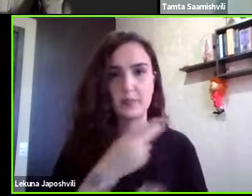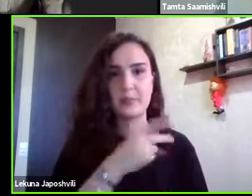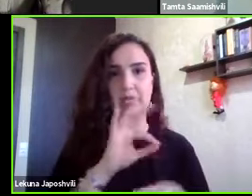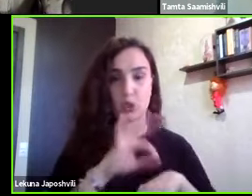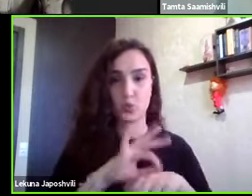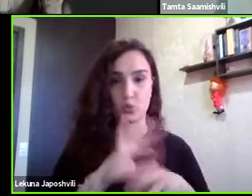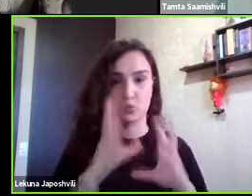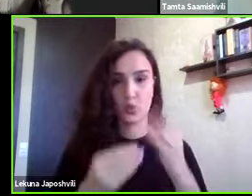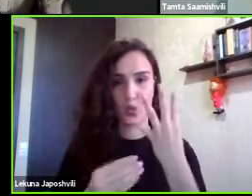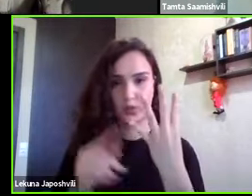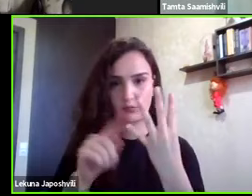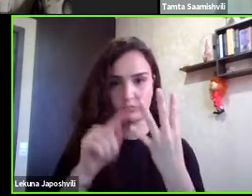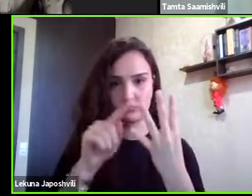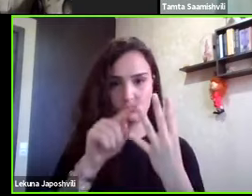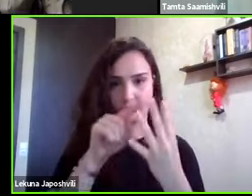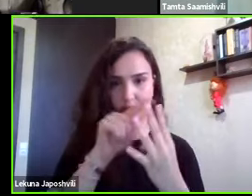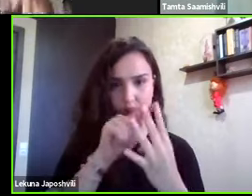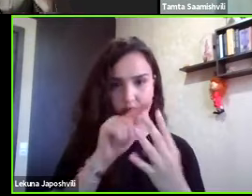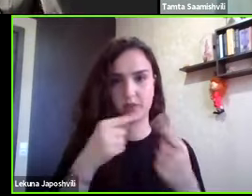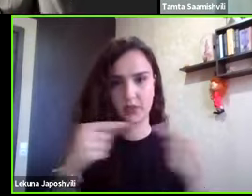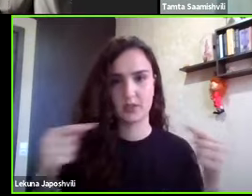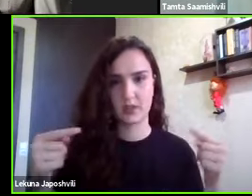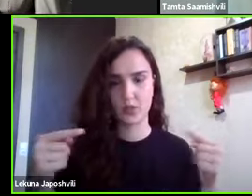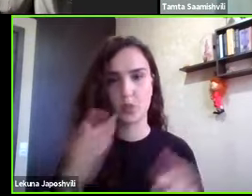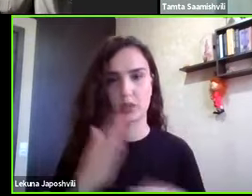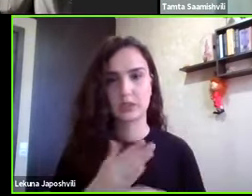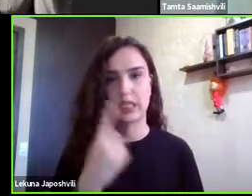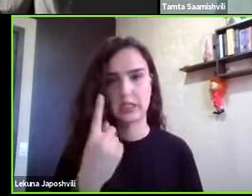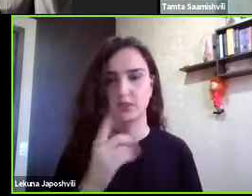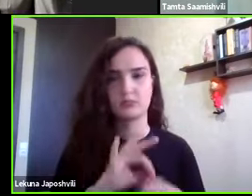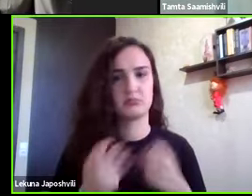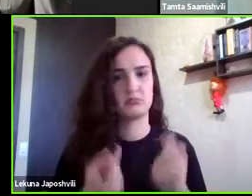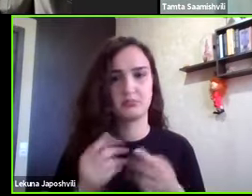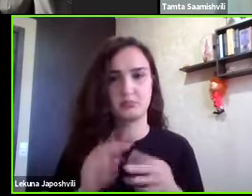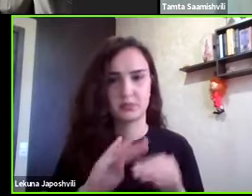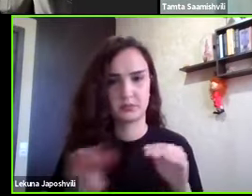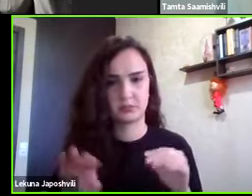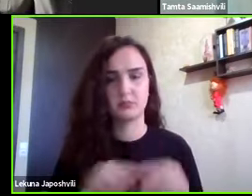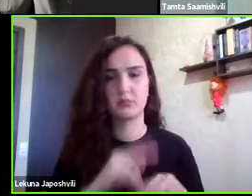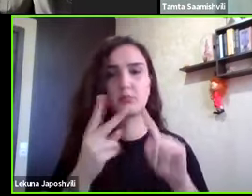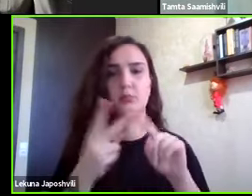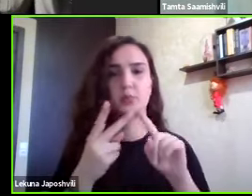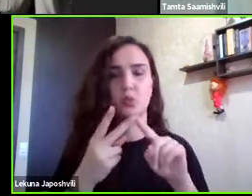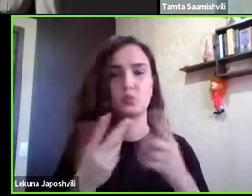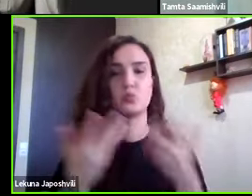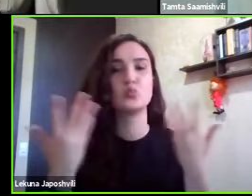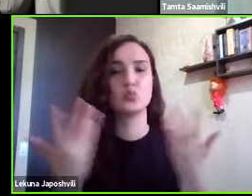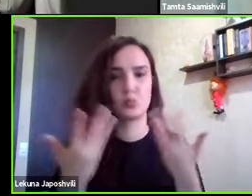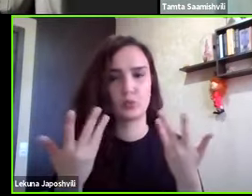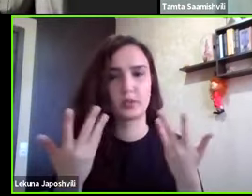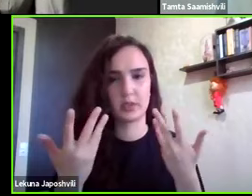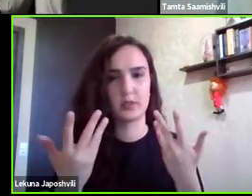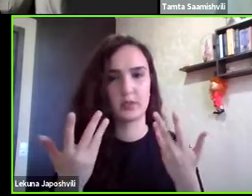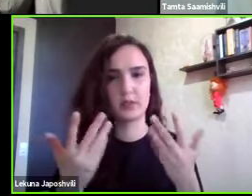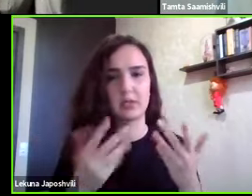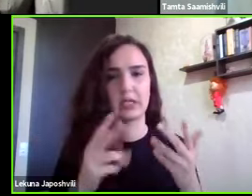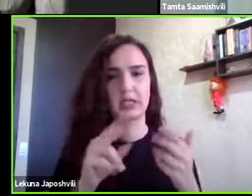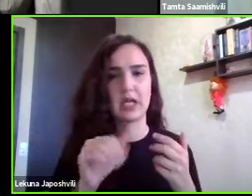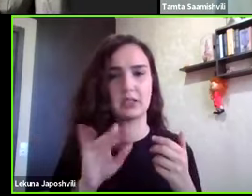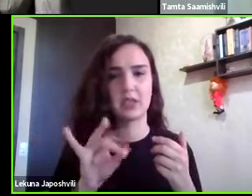4 ტიპის სახით მიმდინარეობს, ხო? ერთი არის უსიმპტომო, მეორე არის სუბუქი კატარალური მოვლენებით,